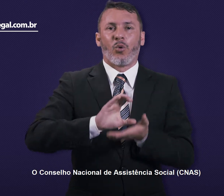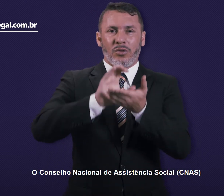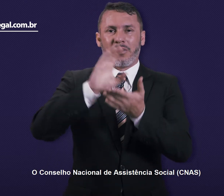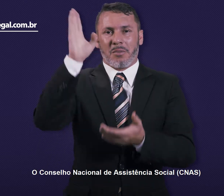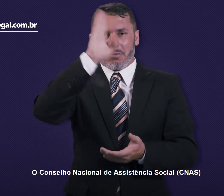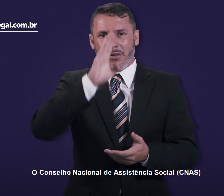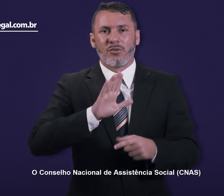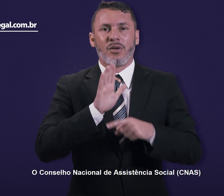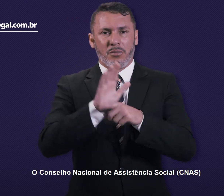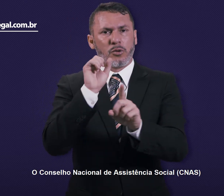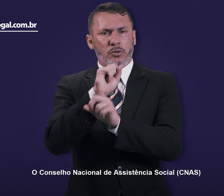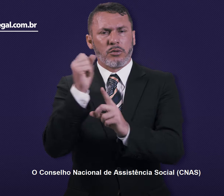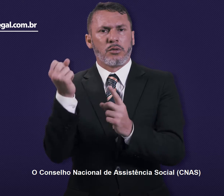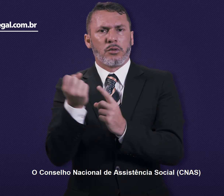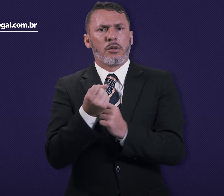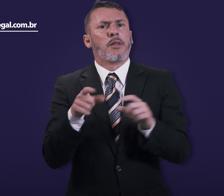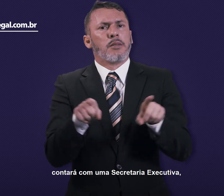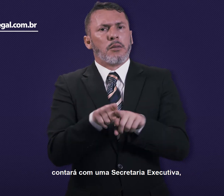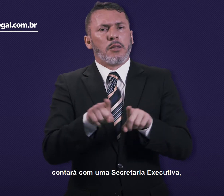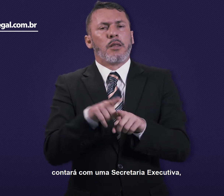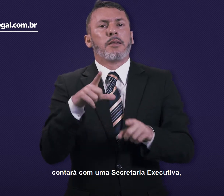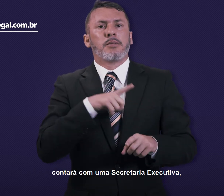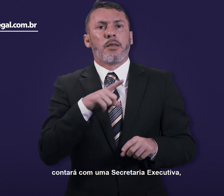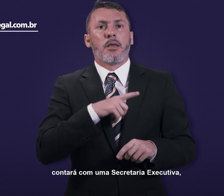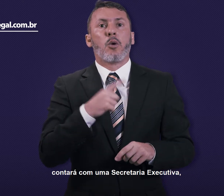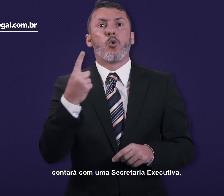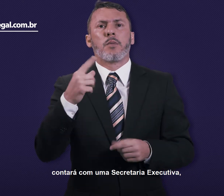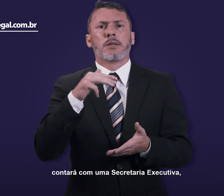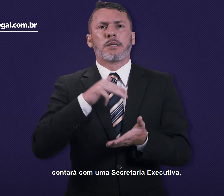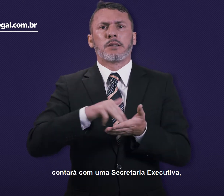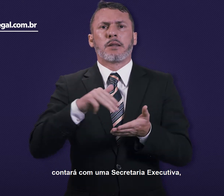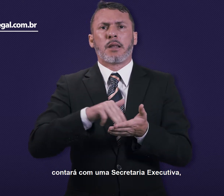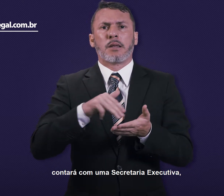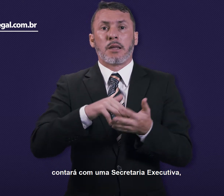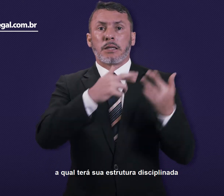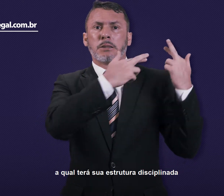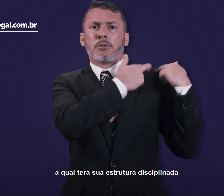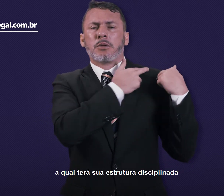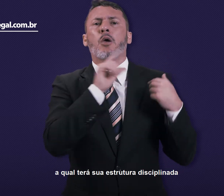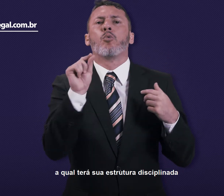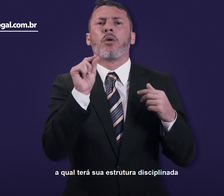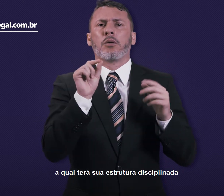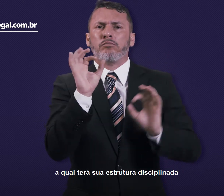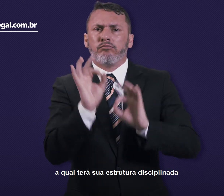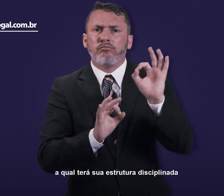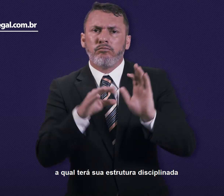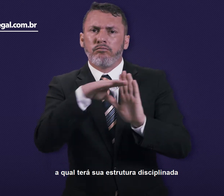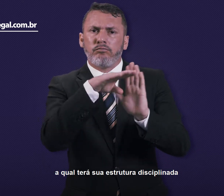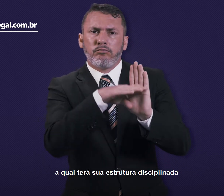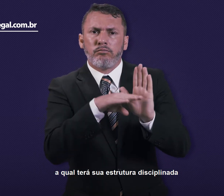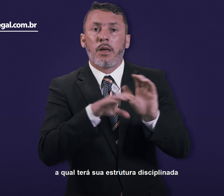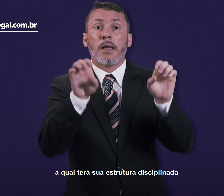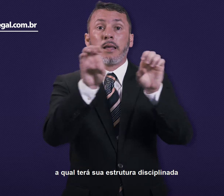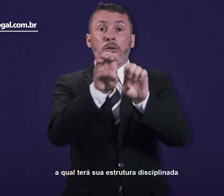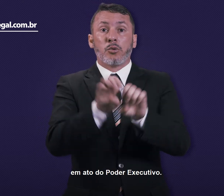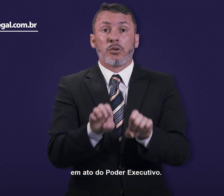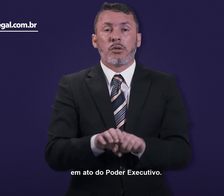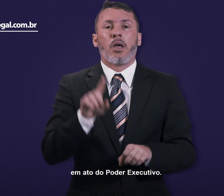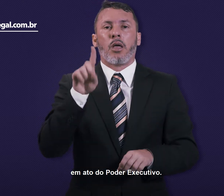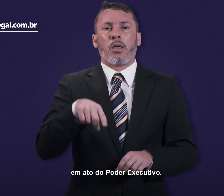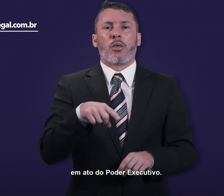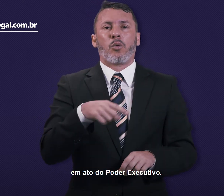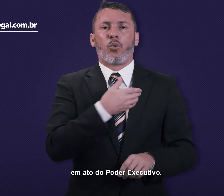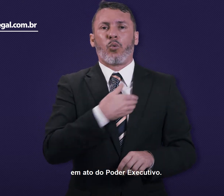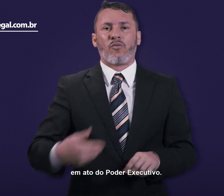Assistência Social, CNAS, contará com uma secretaria executiva, a qual terá sua estrutura disciplinada